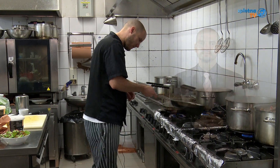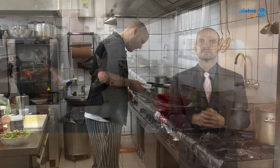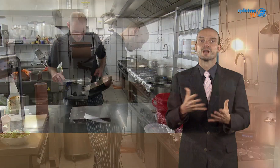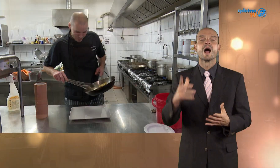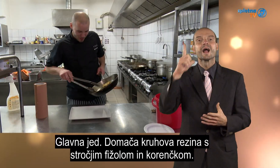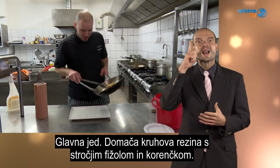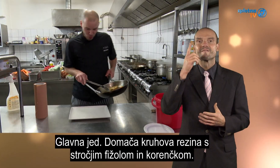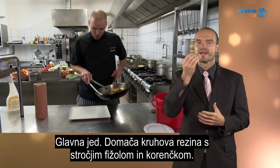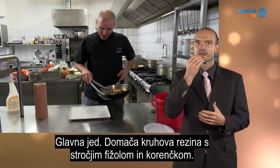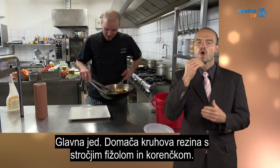Glavno je domača kruhova rezina